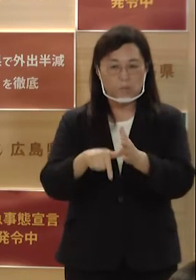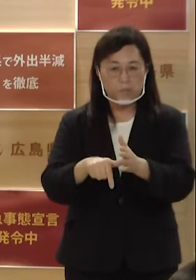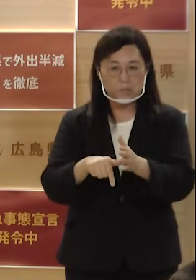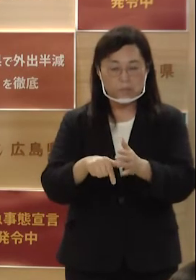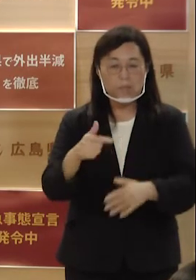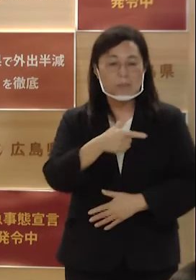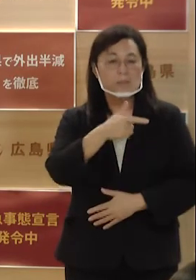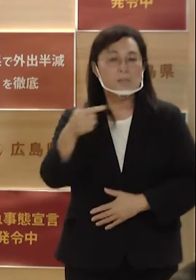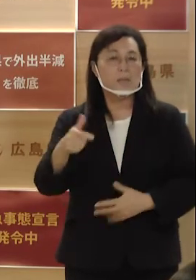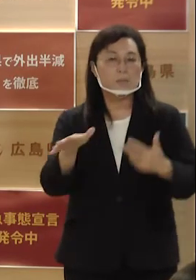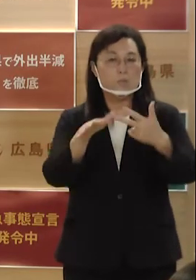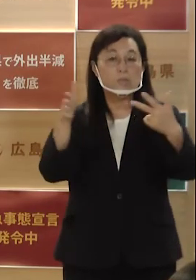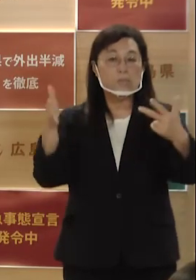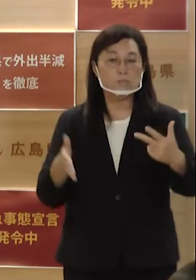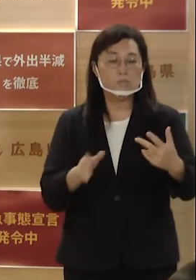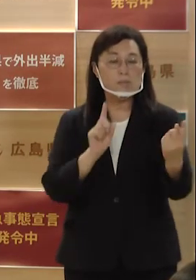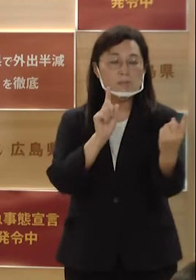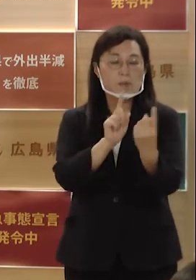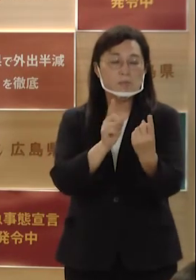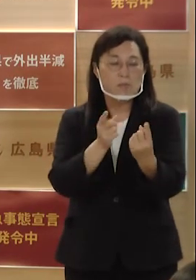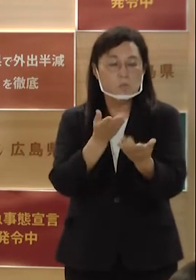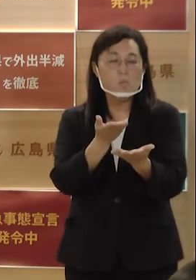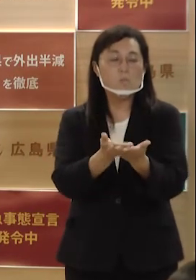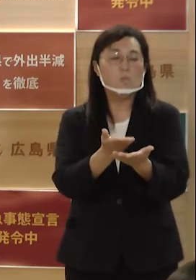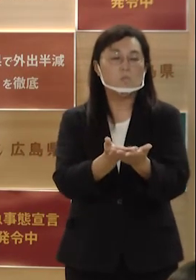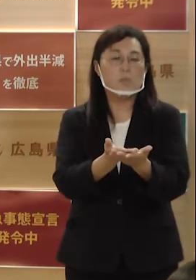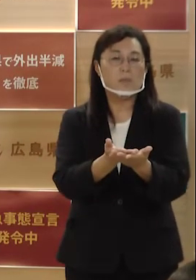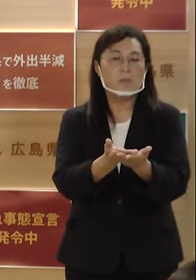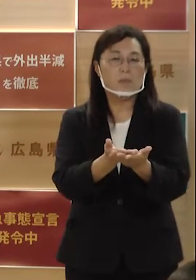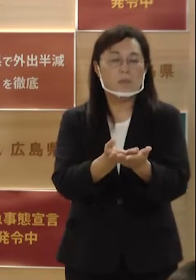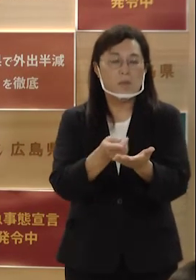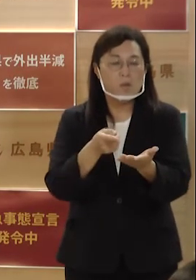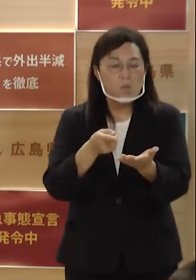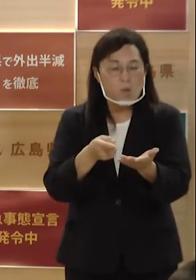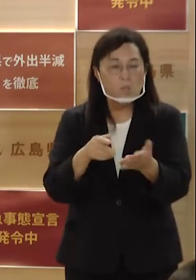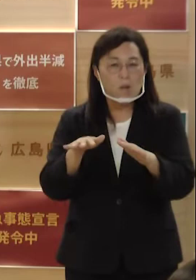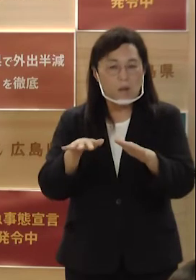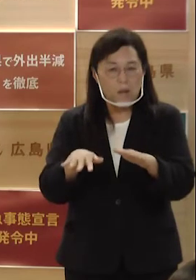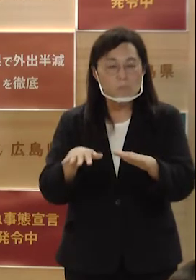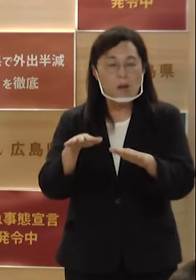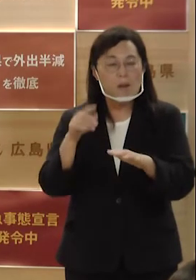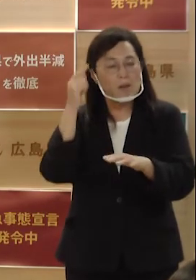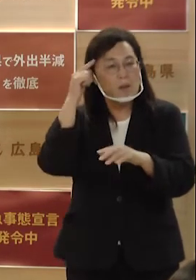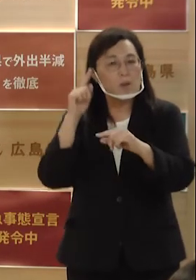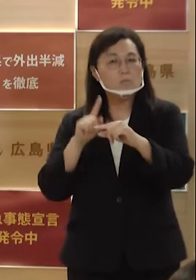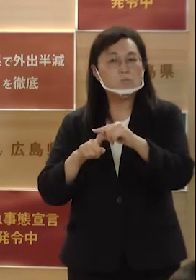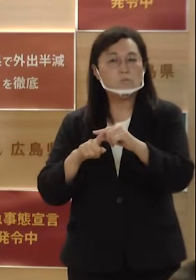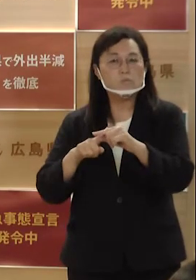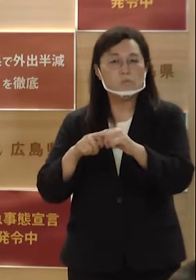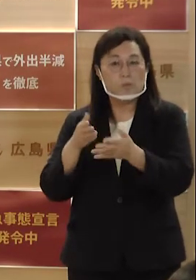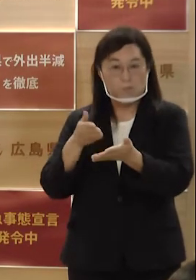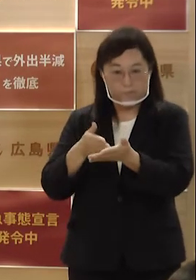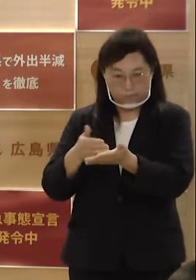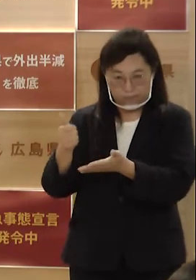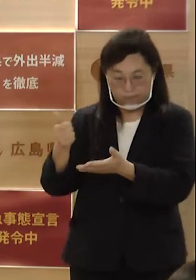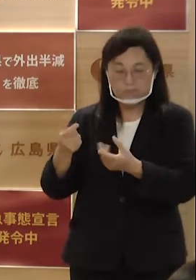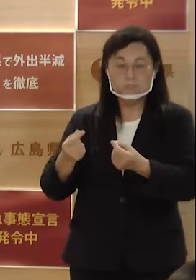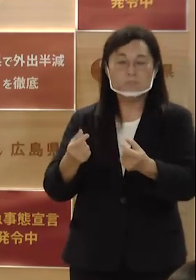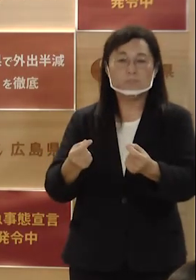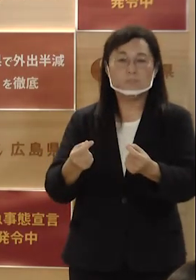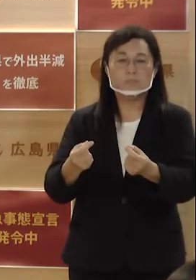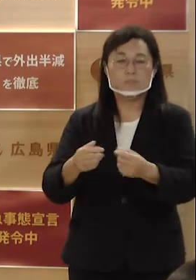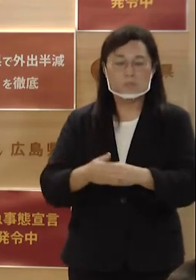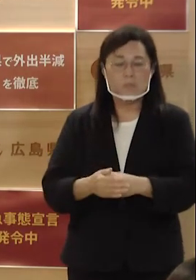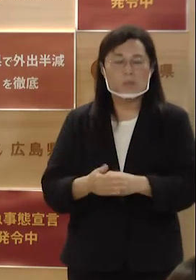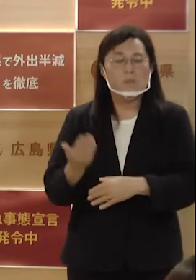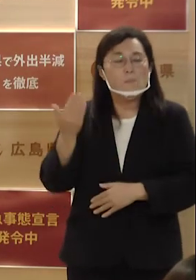こう、要請内容を今後さらになる要請内容を検討しているということでしたけれども、5月の宣言の時は1万平方メートルを超